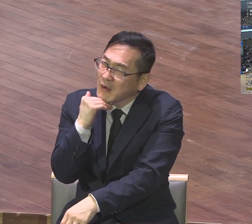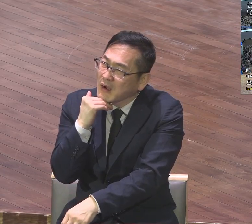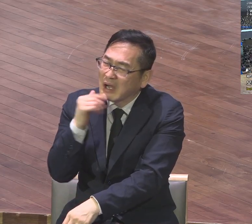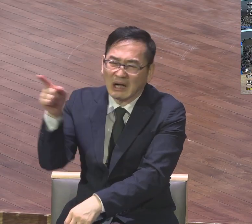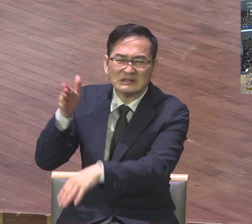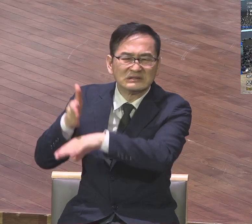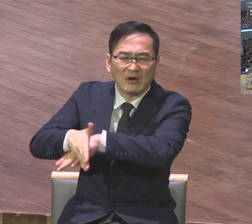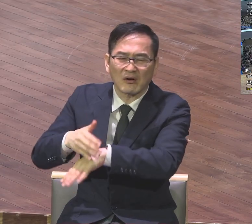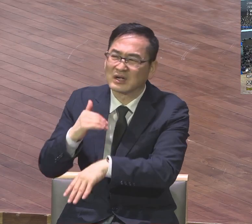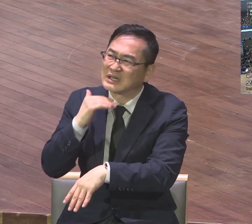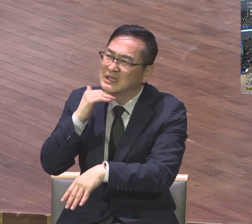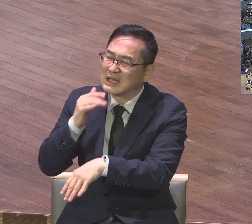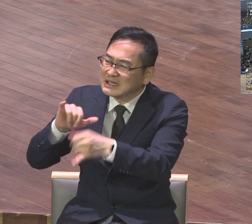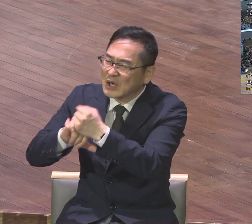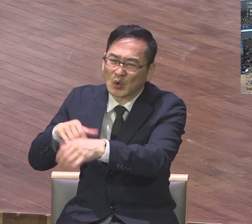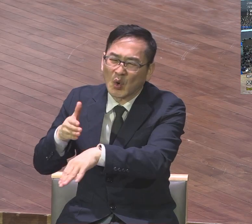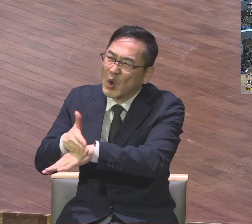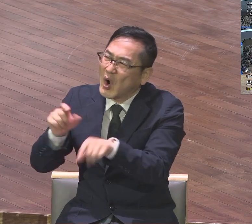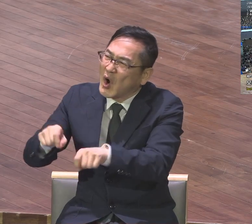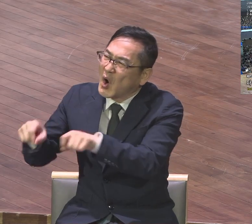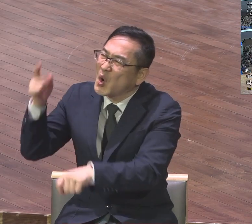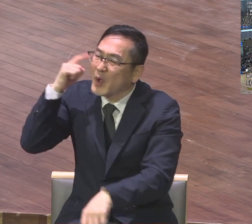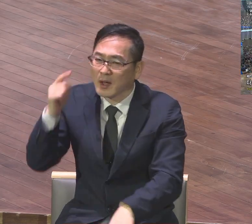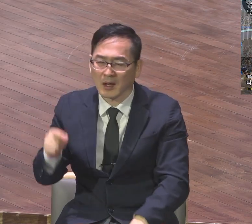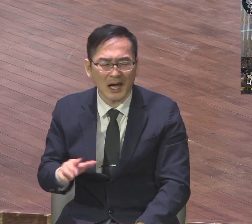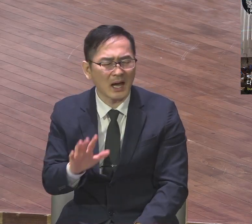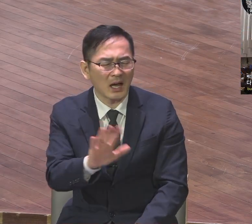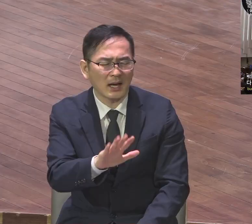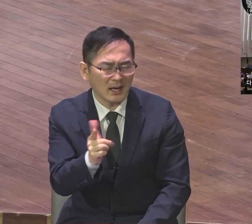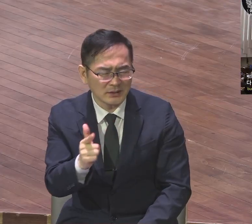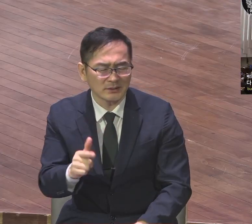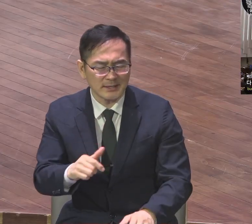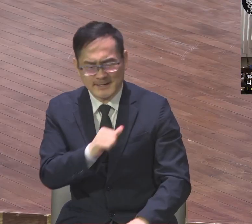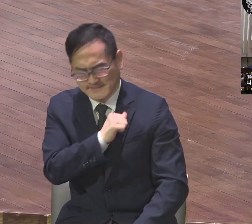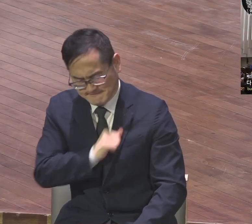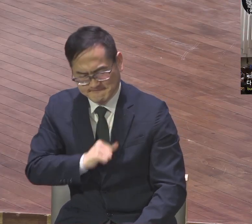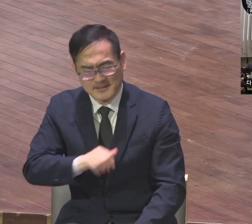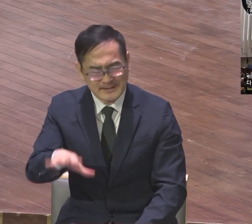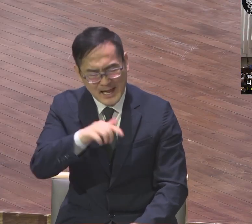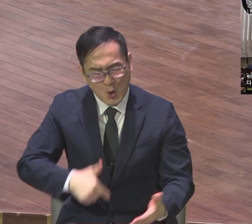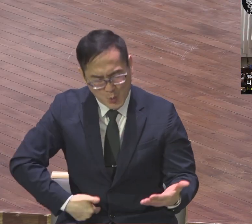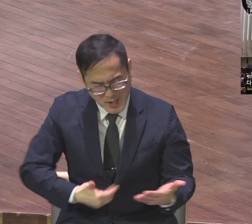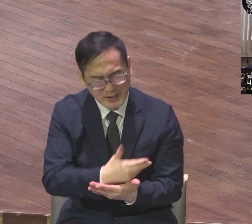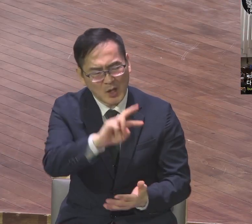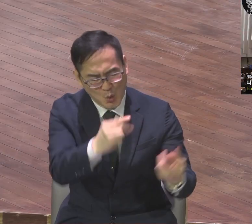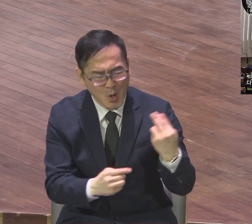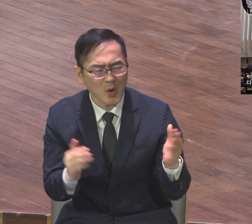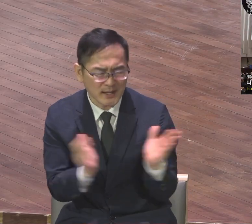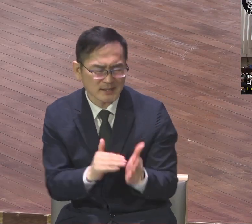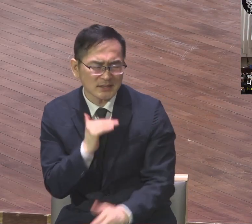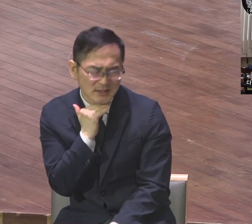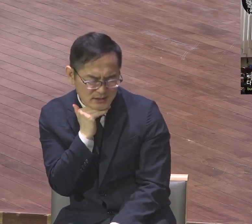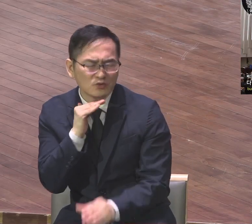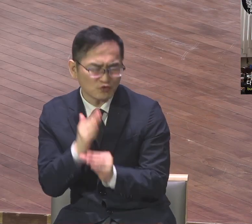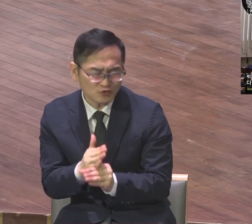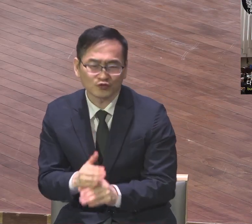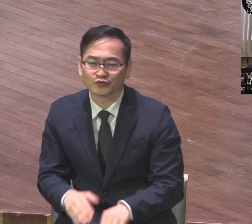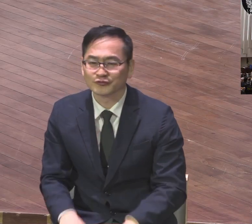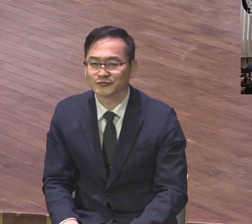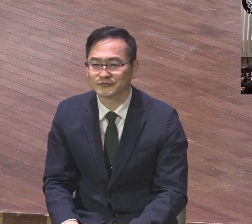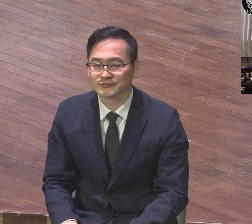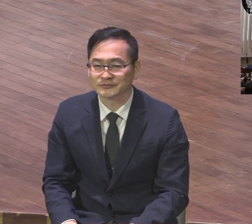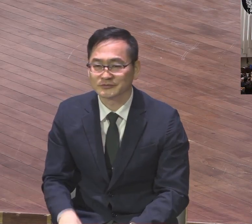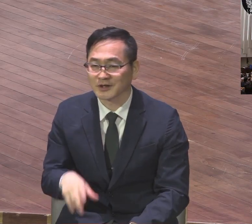참으사 아무도 멸망하지 아니하고 다 회개하기를 원하느니라.